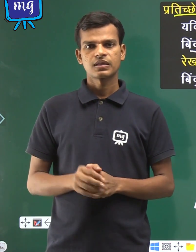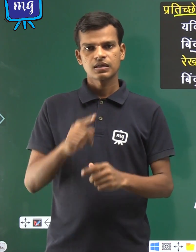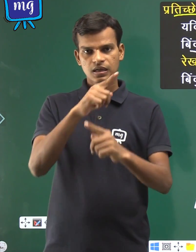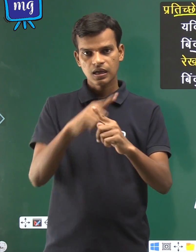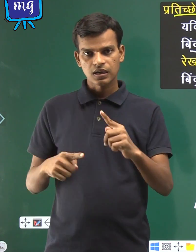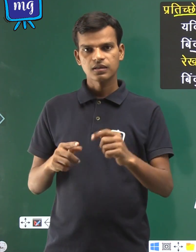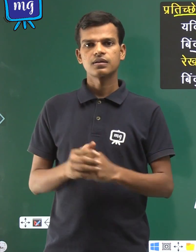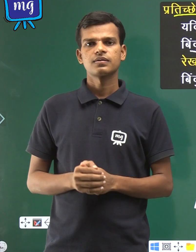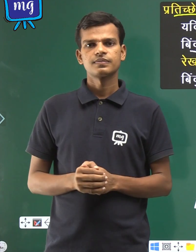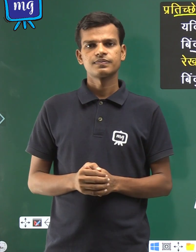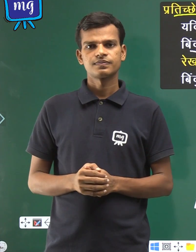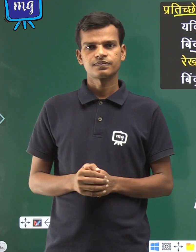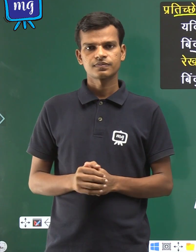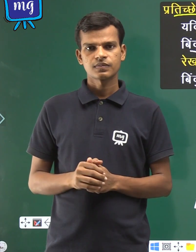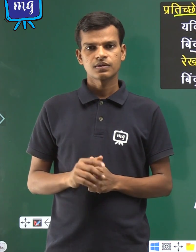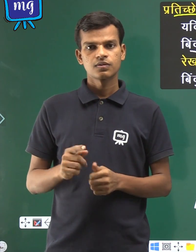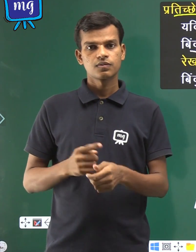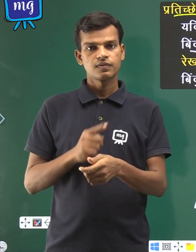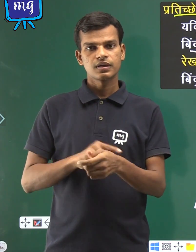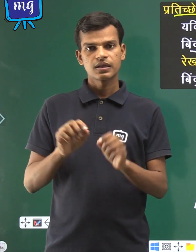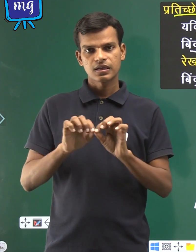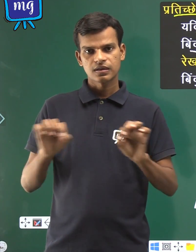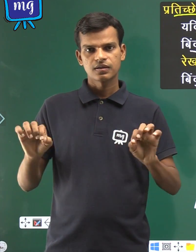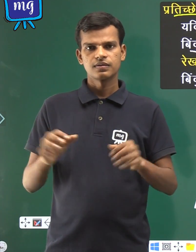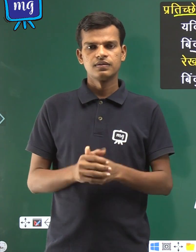काटती हैं तो वे रेखाएं